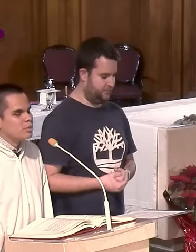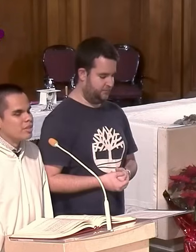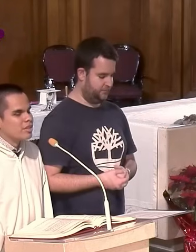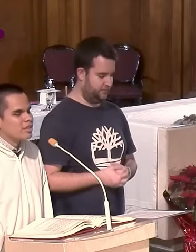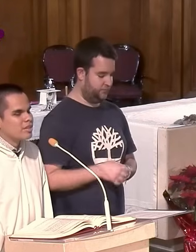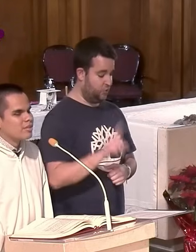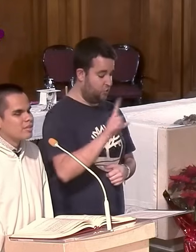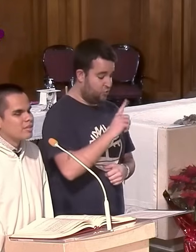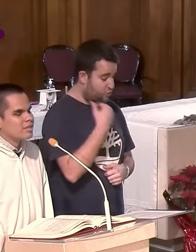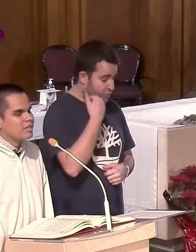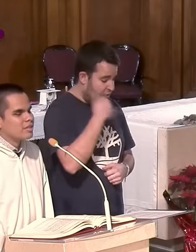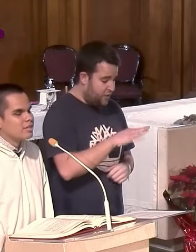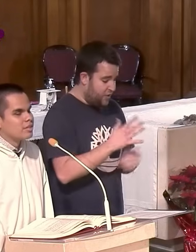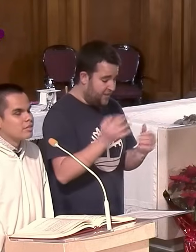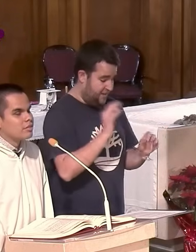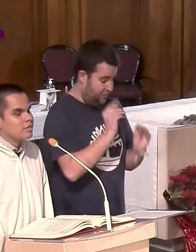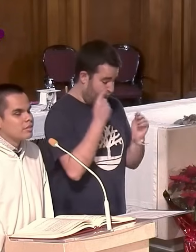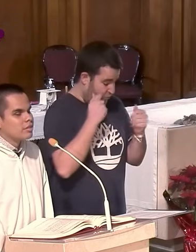su poder.